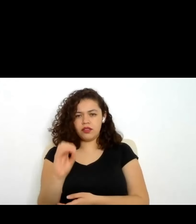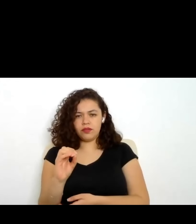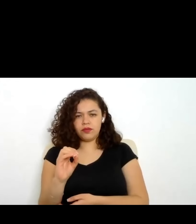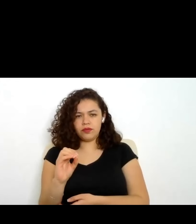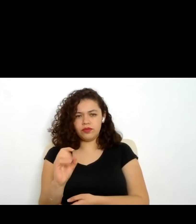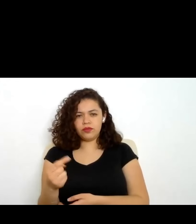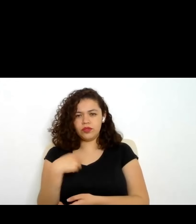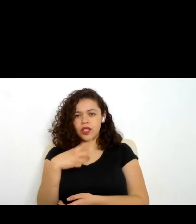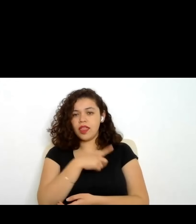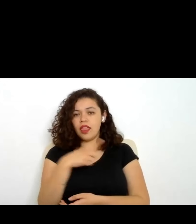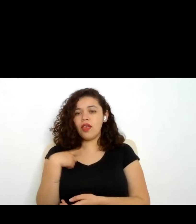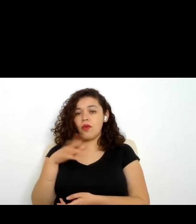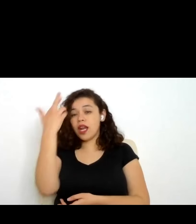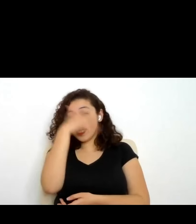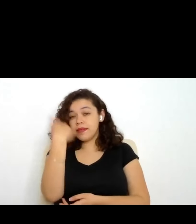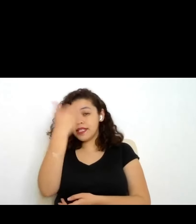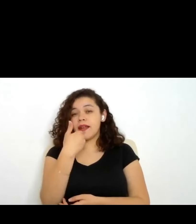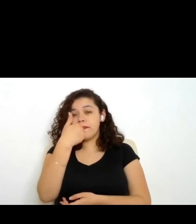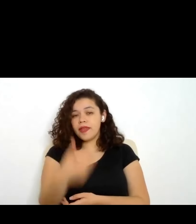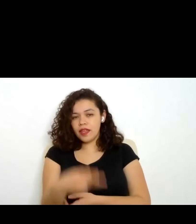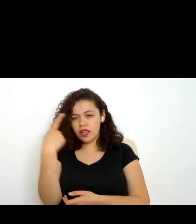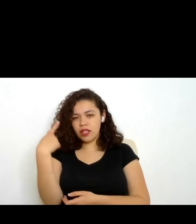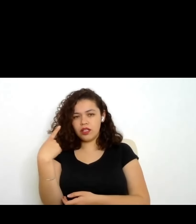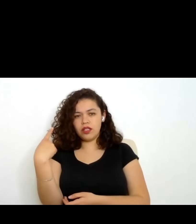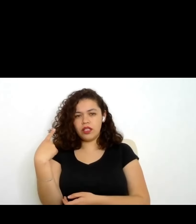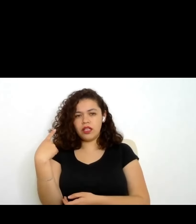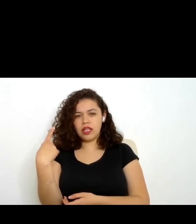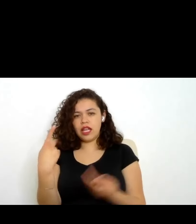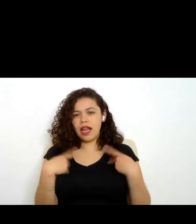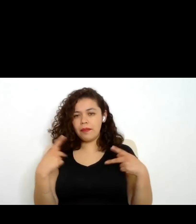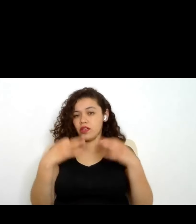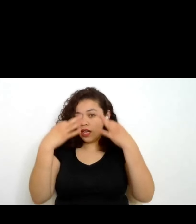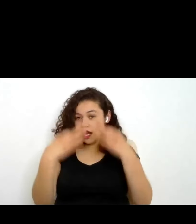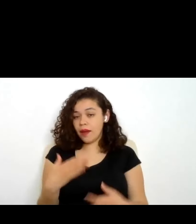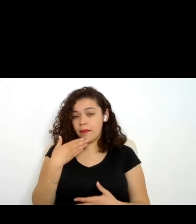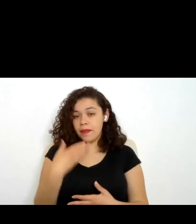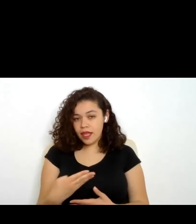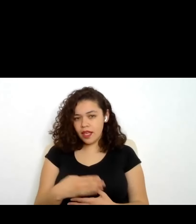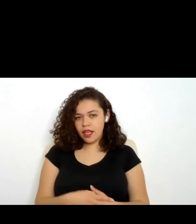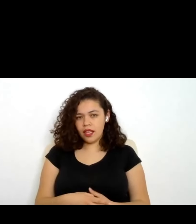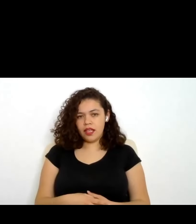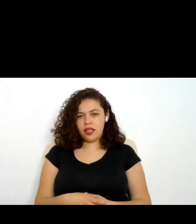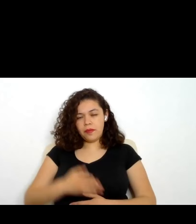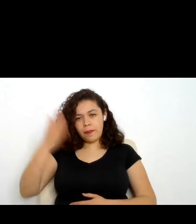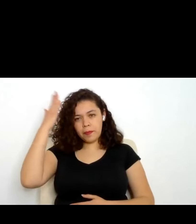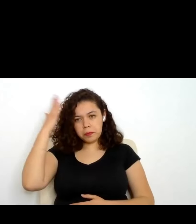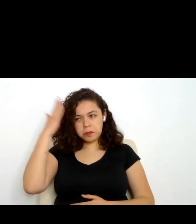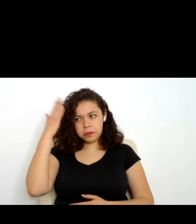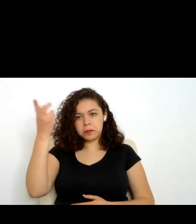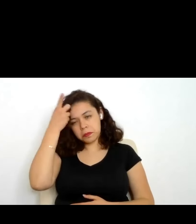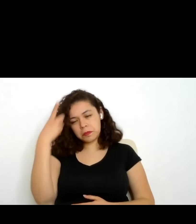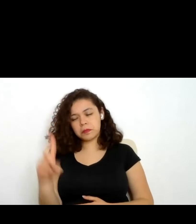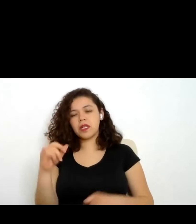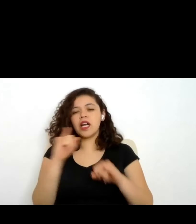necesito cerciorarme de la identidad del titular, de que quien me está enviando ese correo solicitándome